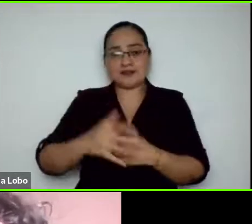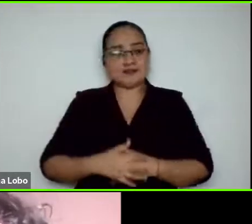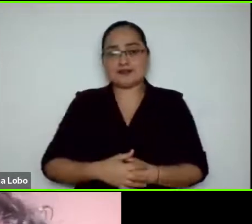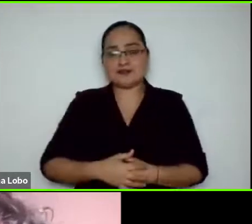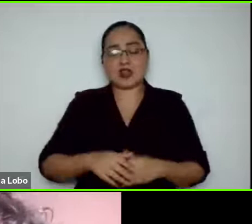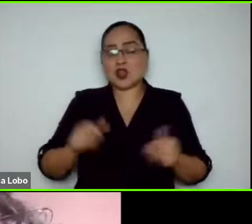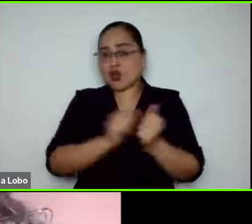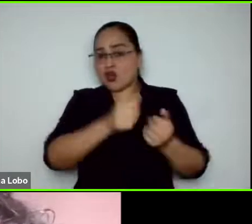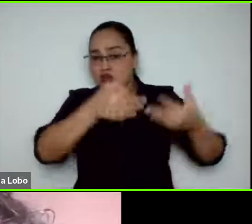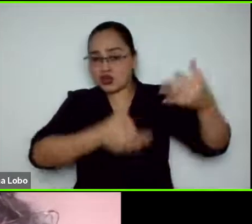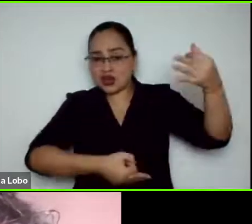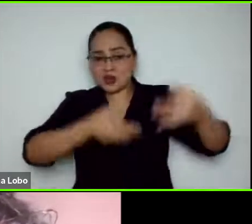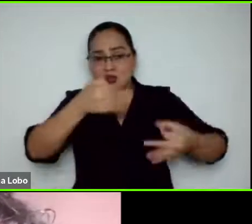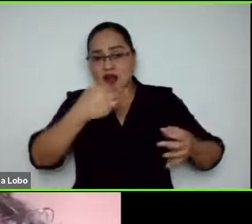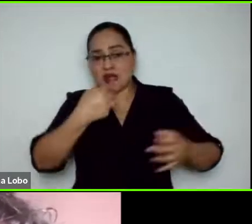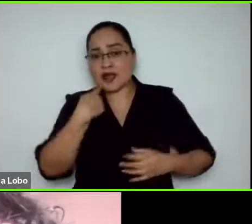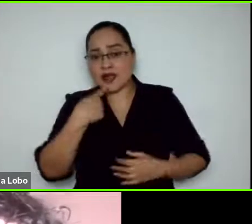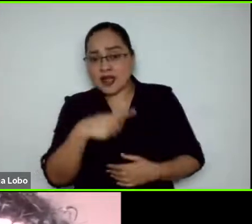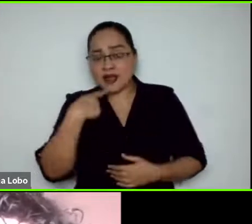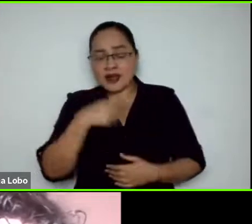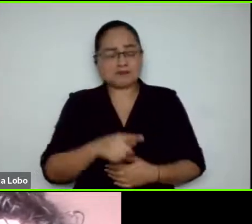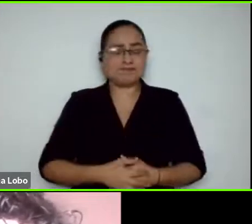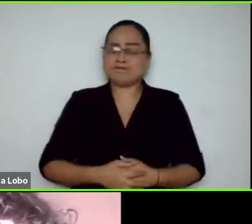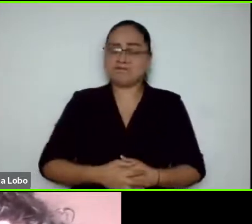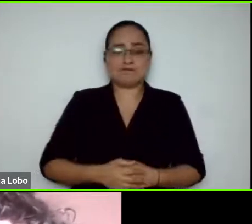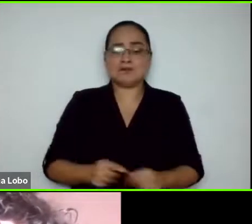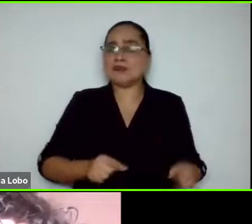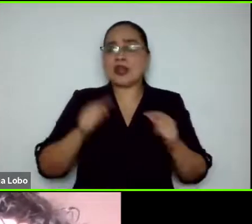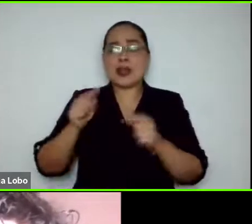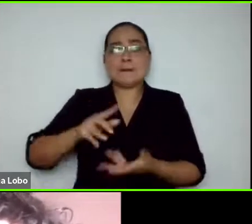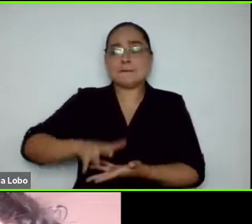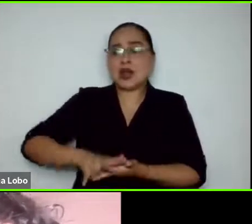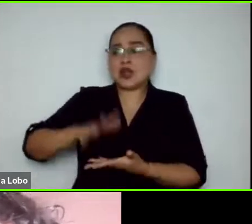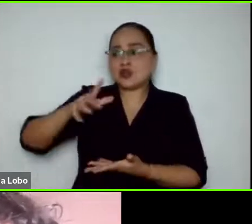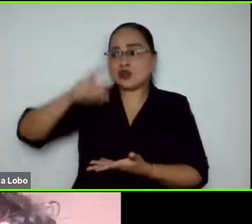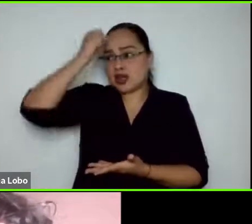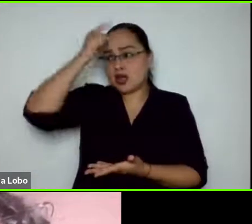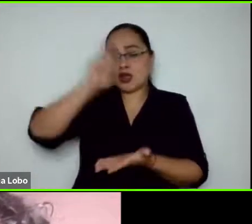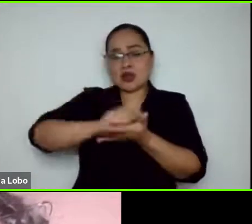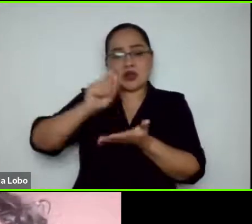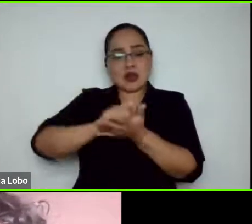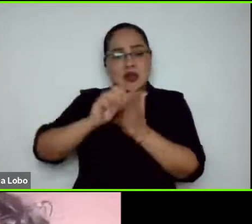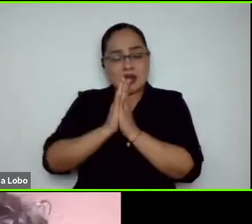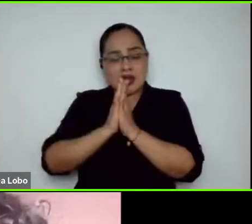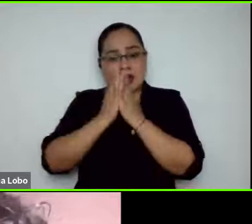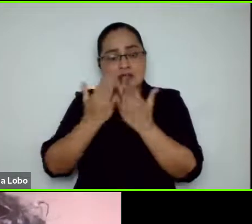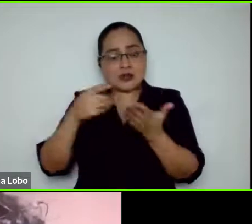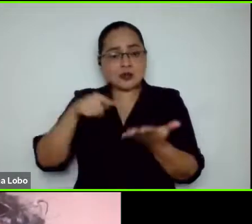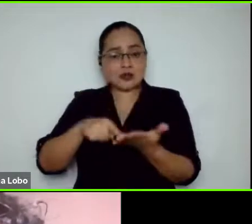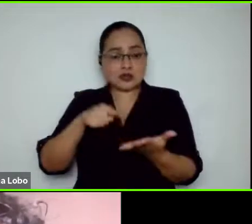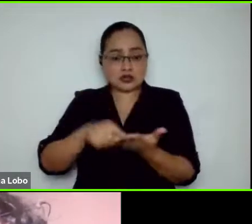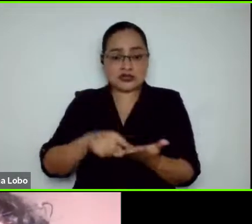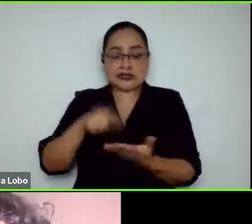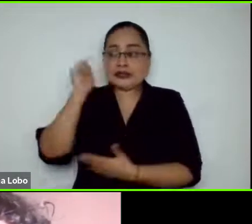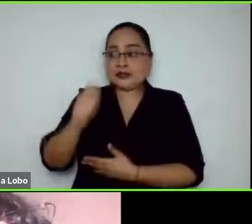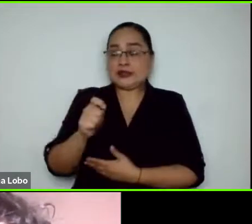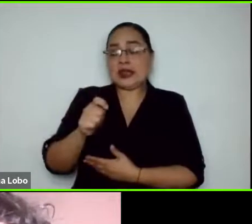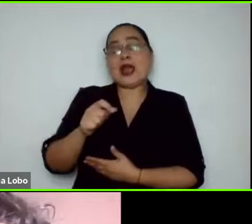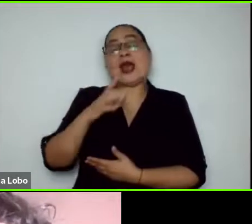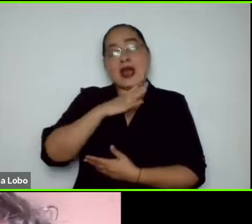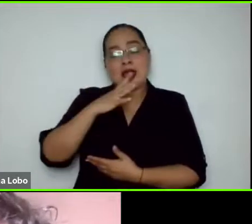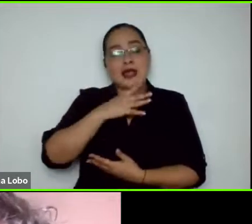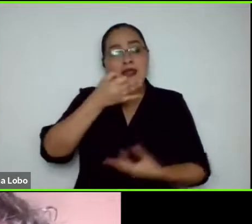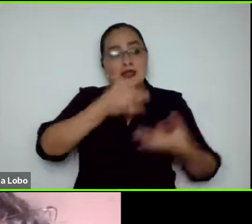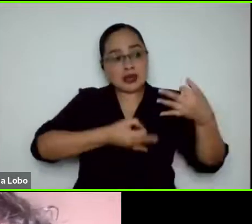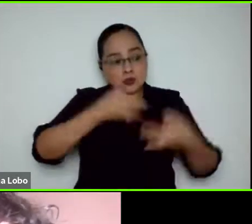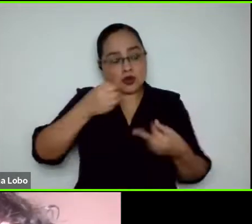tribunales. La mayoría de la literatura considera que los tribunales y los derechos son un mecanismo que ayuda a esa transformación,